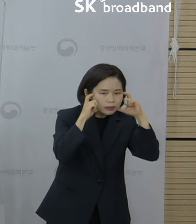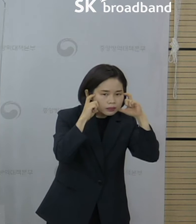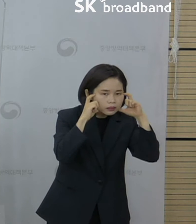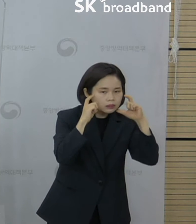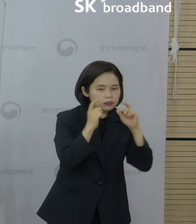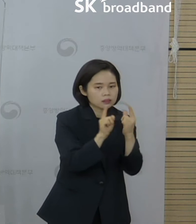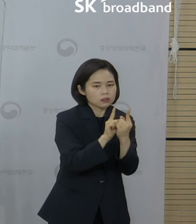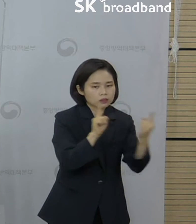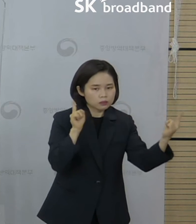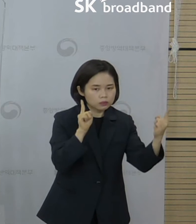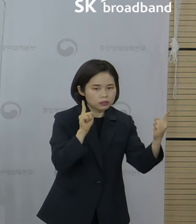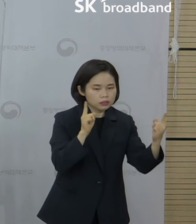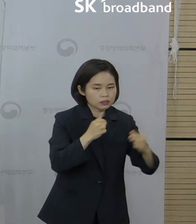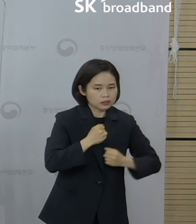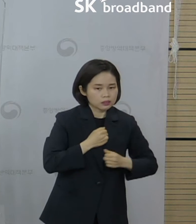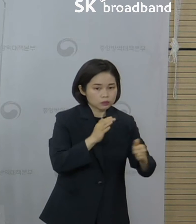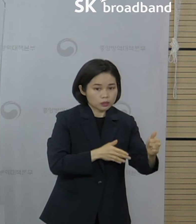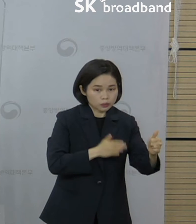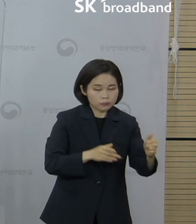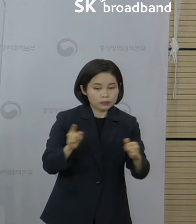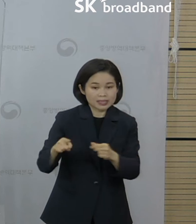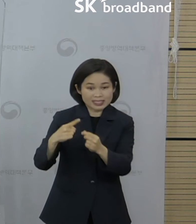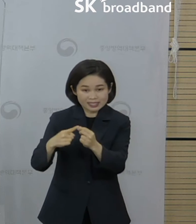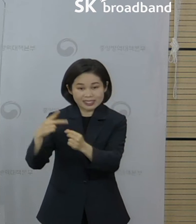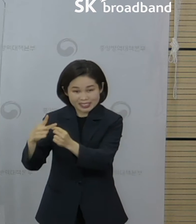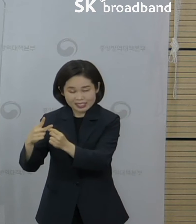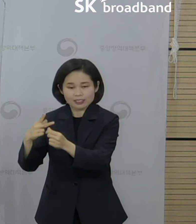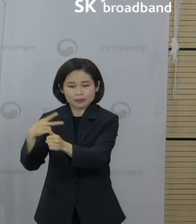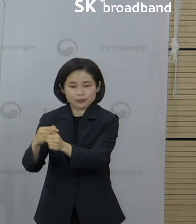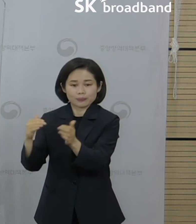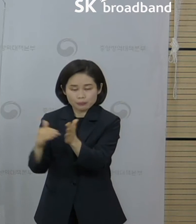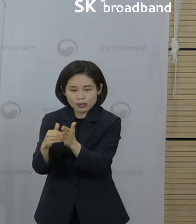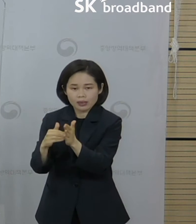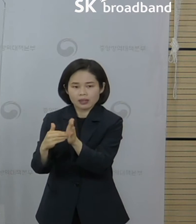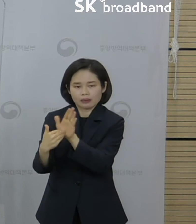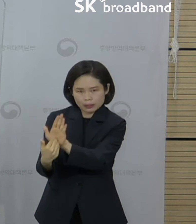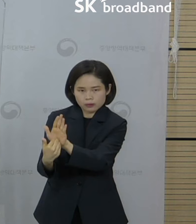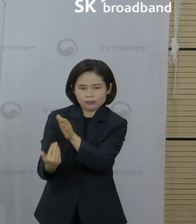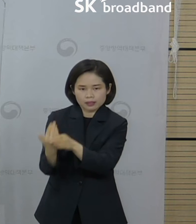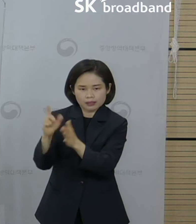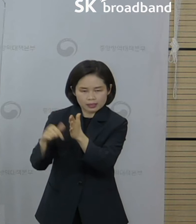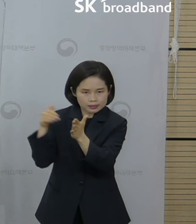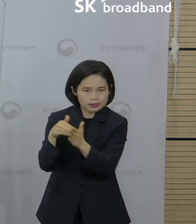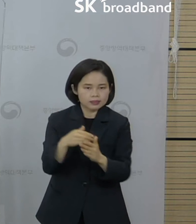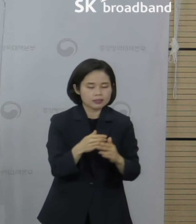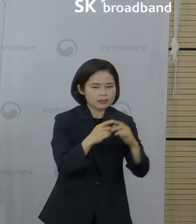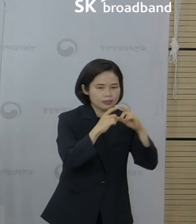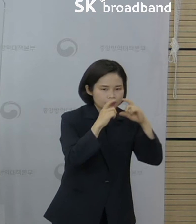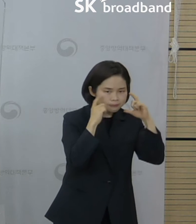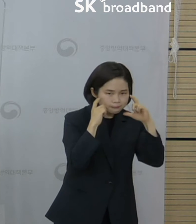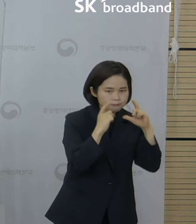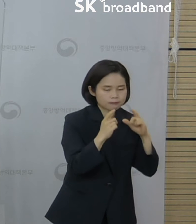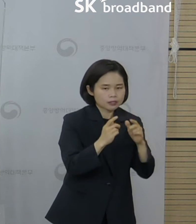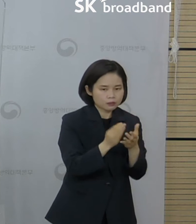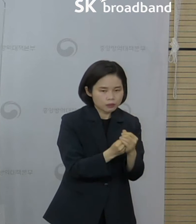반드시 지켜주셔야 하겠습니다. 저희 방역당국 백신 접종을 충실히 진행하고 자율과